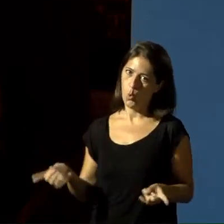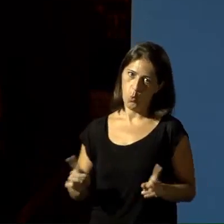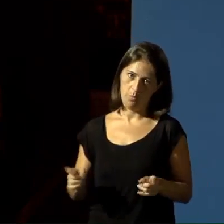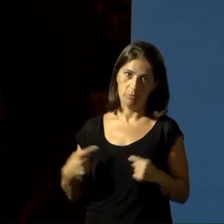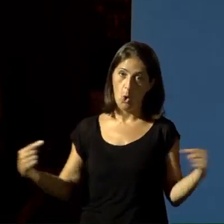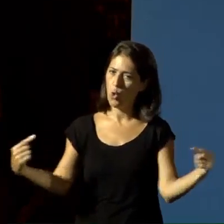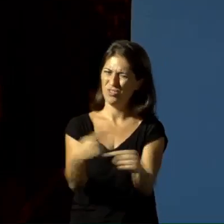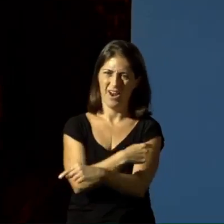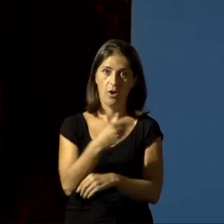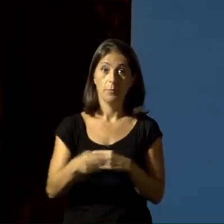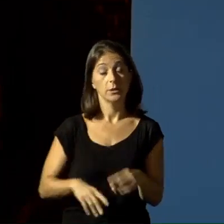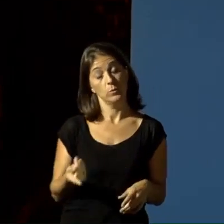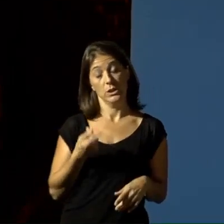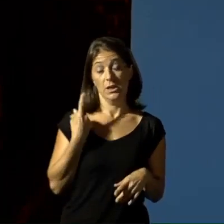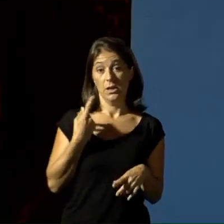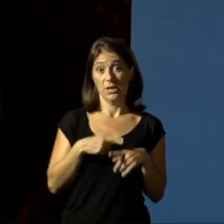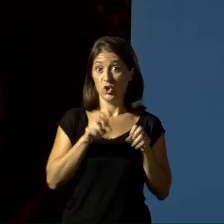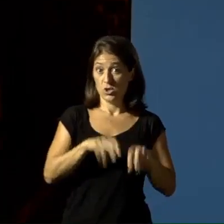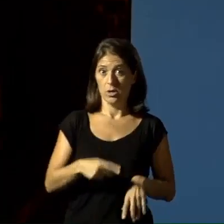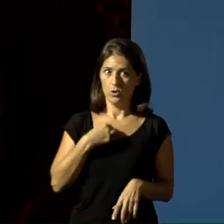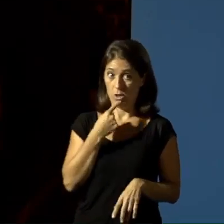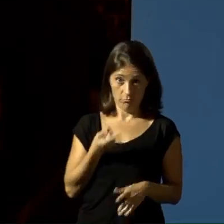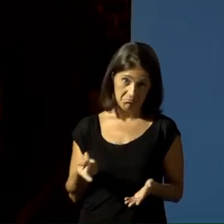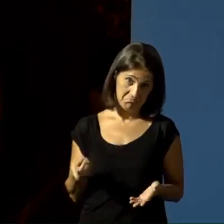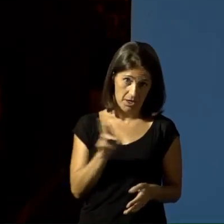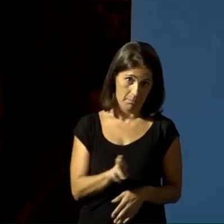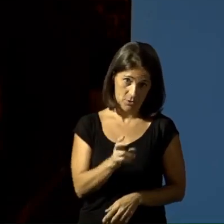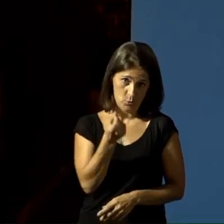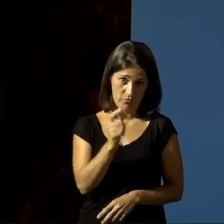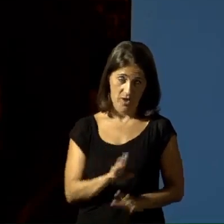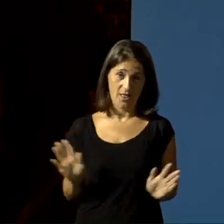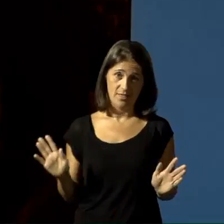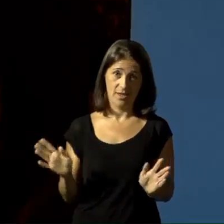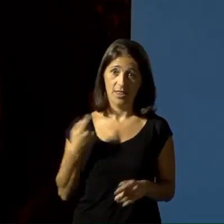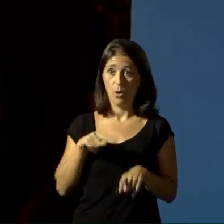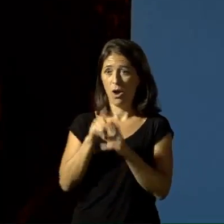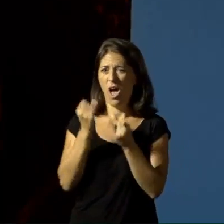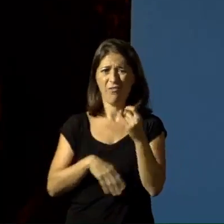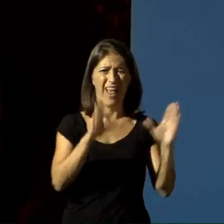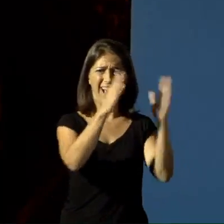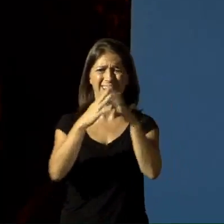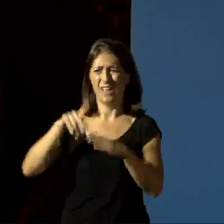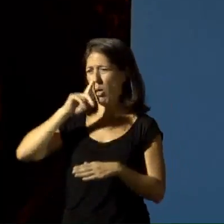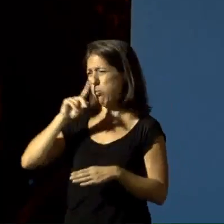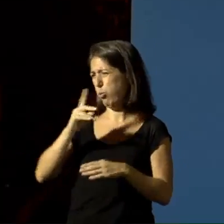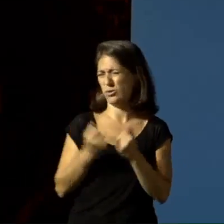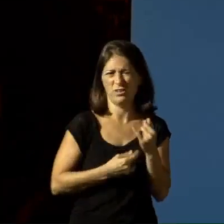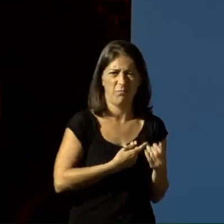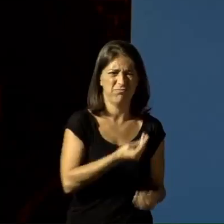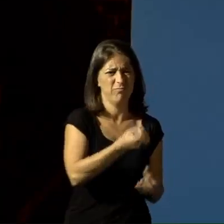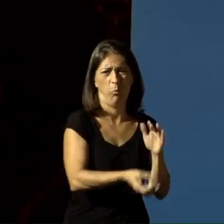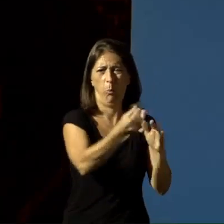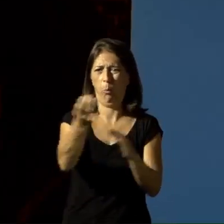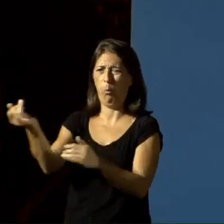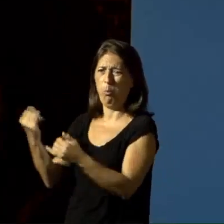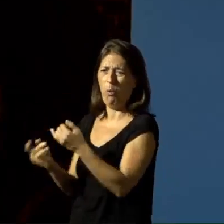todo o contrario. O voto de castidade con Baltar que vos vou decir, verdad? Montan putiferios onde podan, barras americanas,